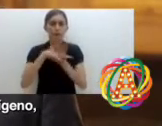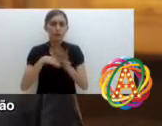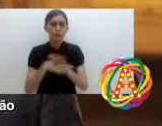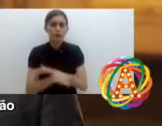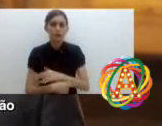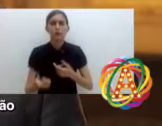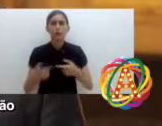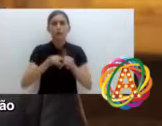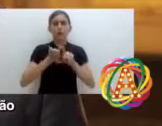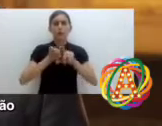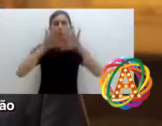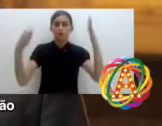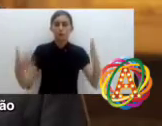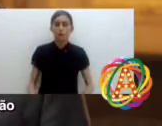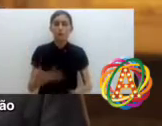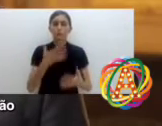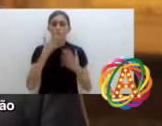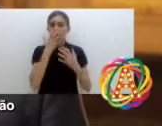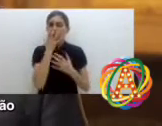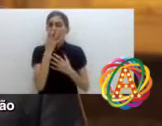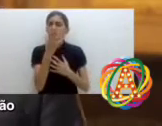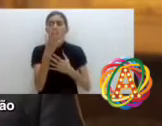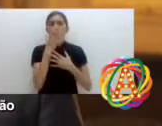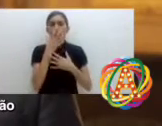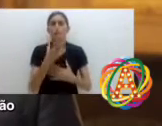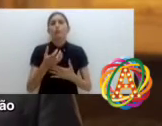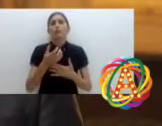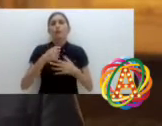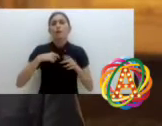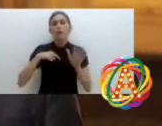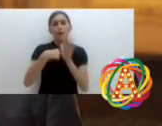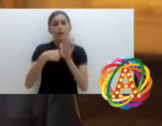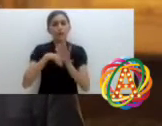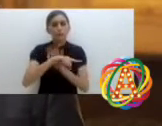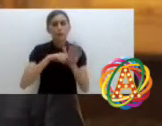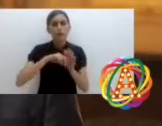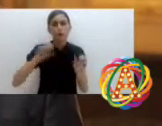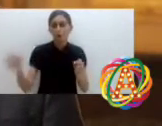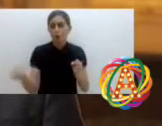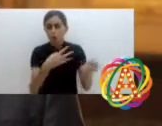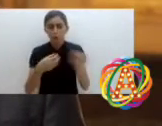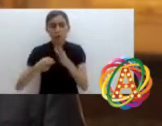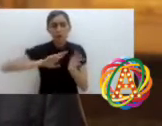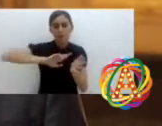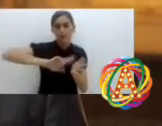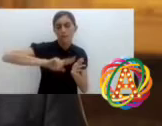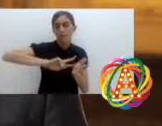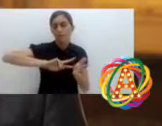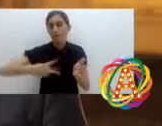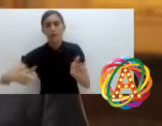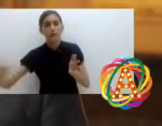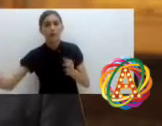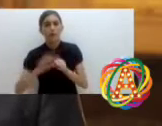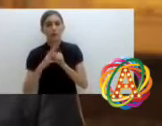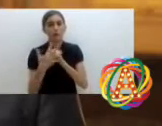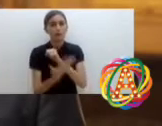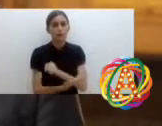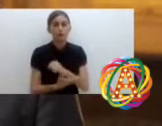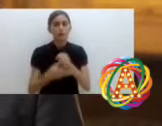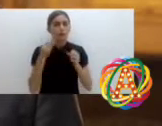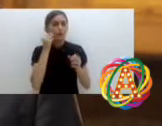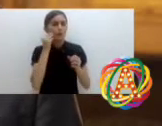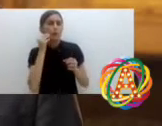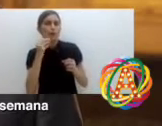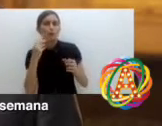antígeno, concentradores de oxigênio e investigação sobre as novas variantes da Covid nas amostras coletadas